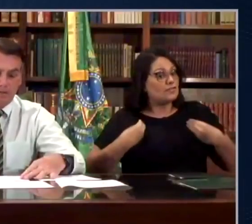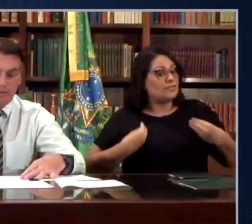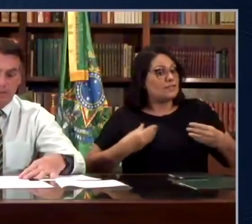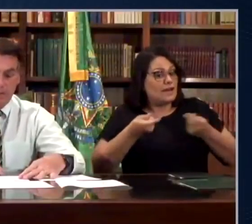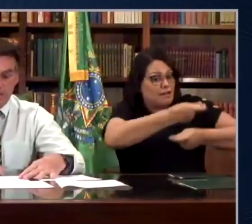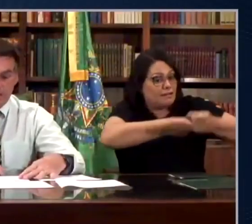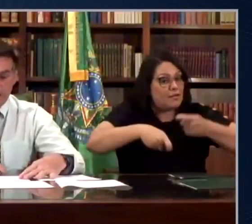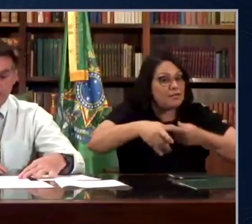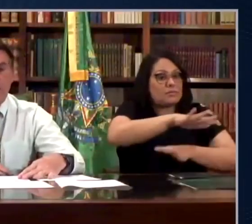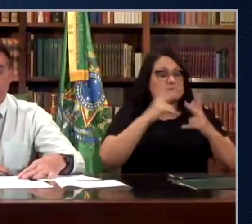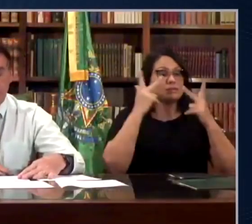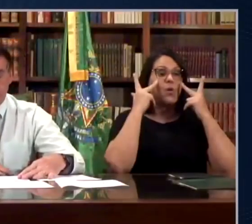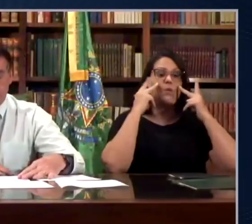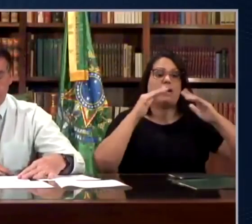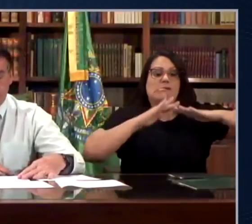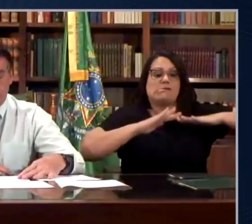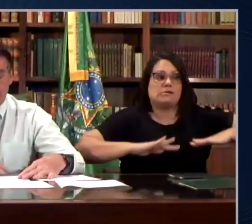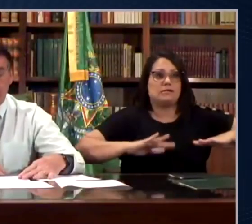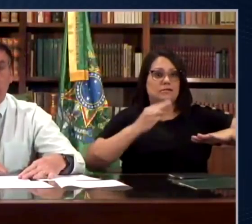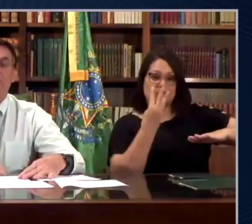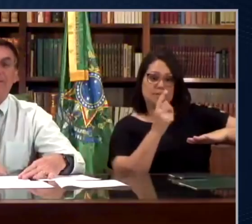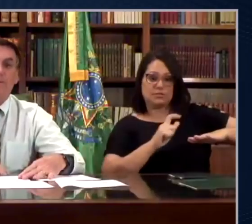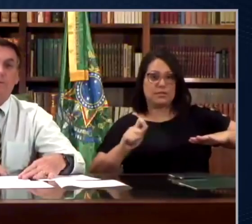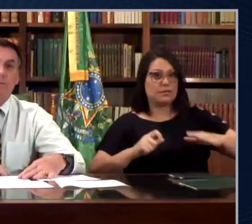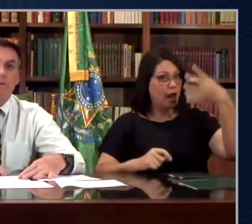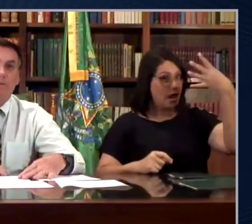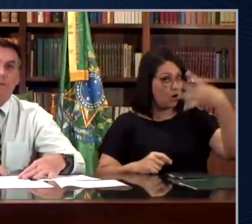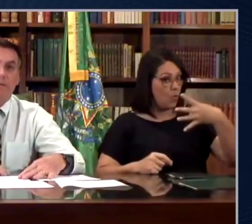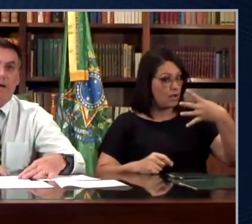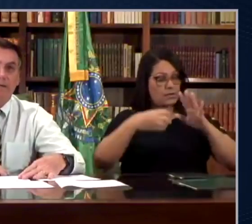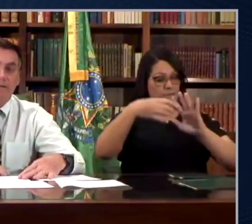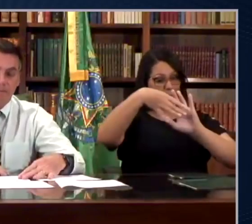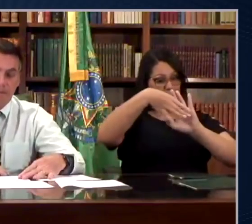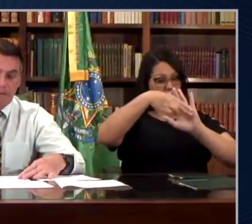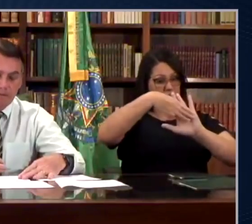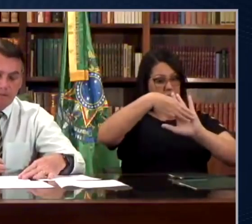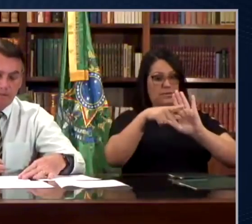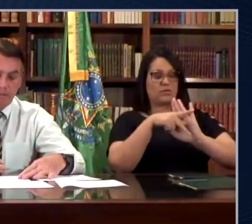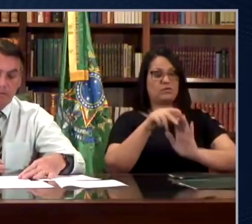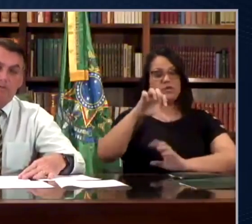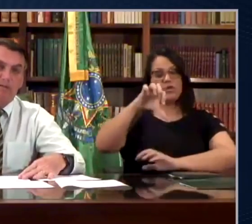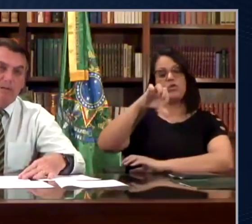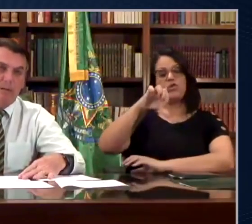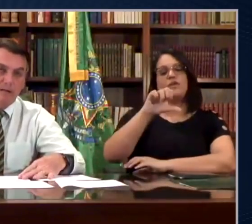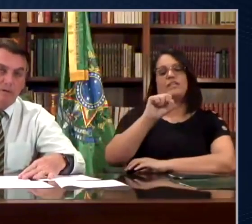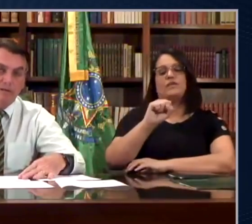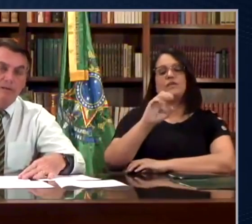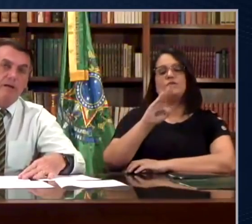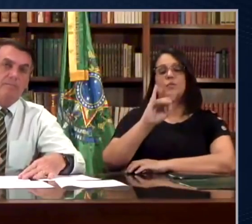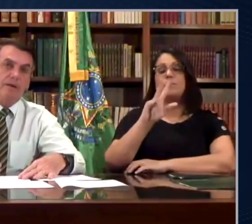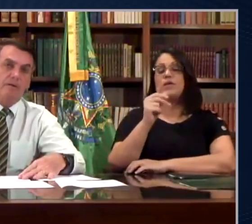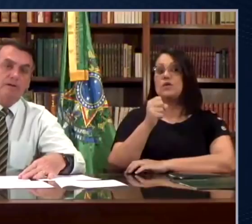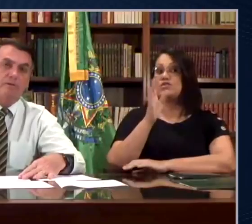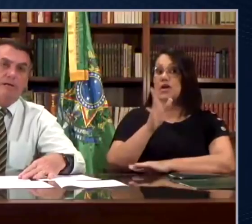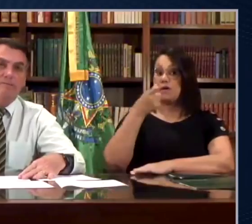normalidade a nossa economia. E a quarta medida provisória, 98 bilhões de reais. Eu sancionei essa